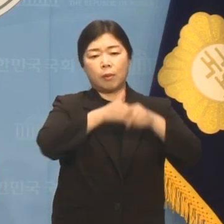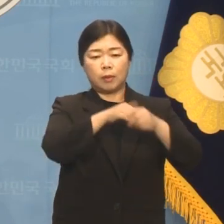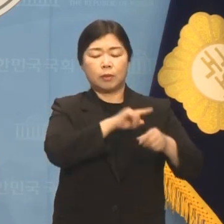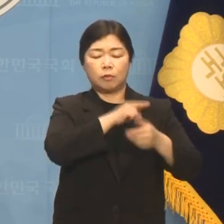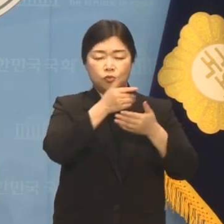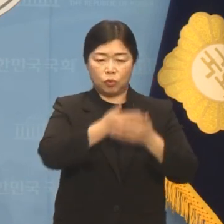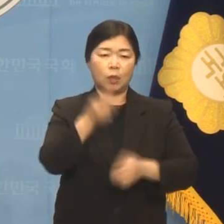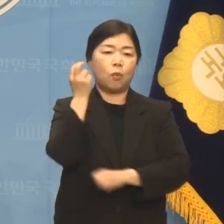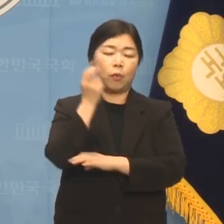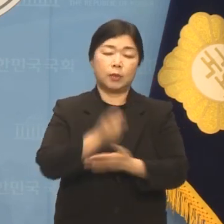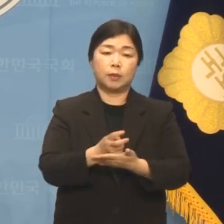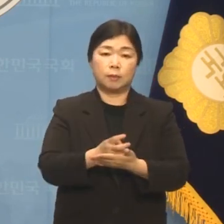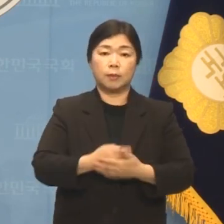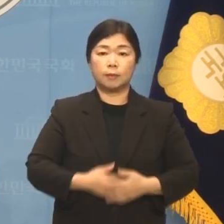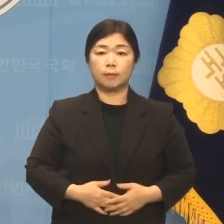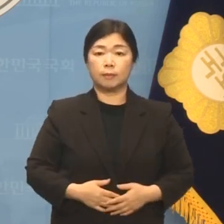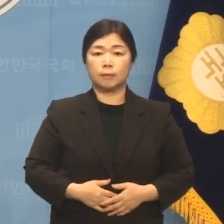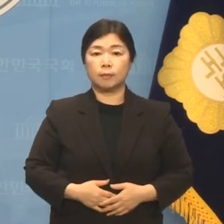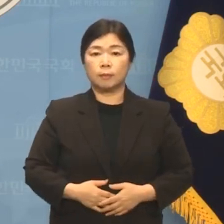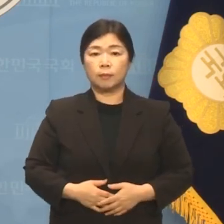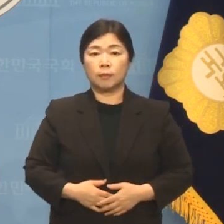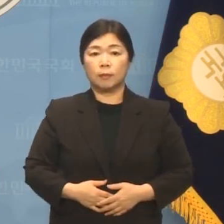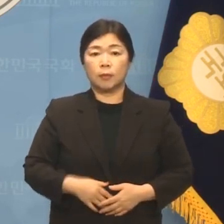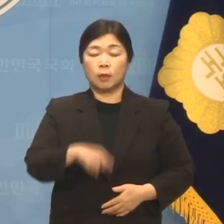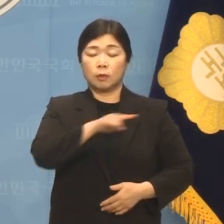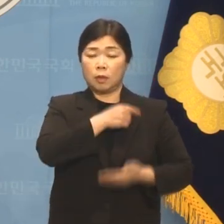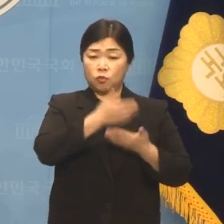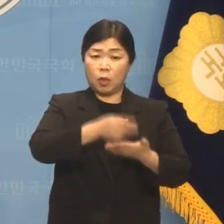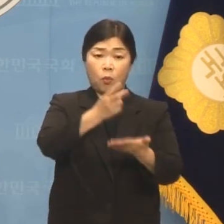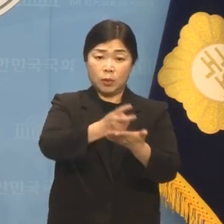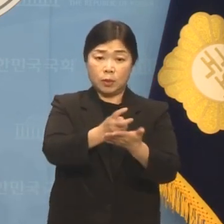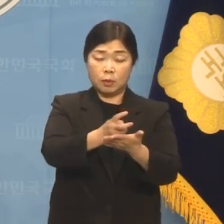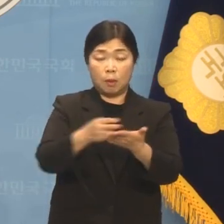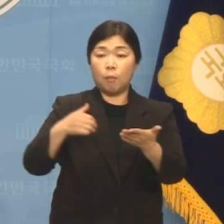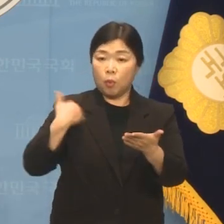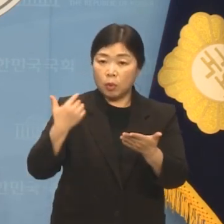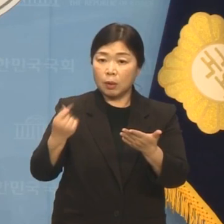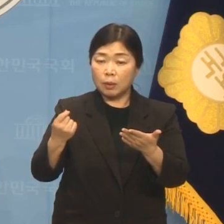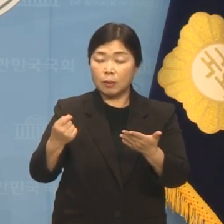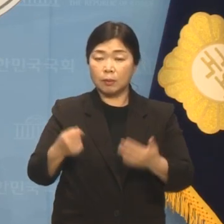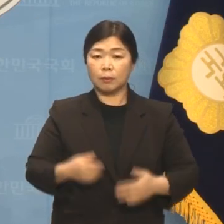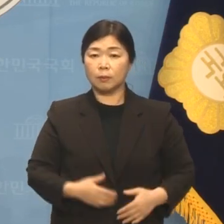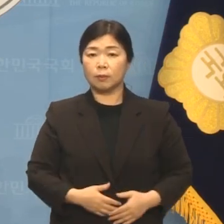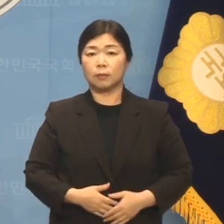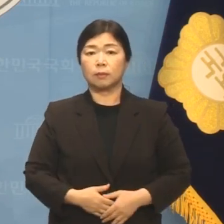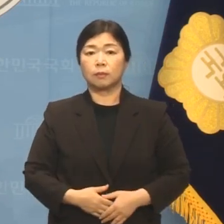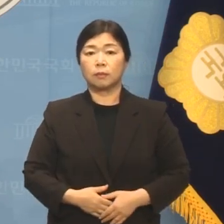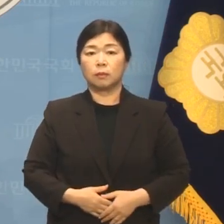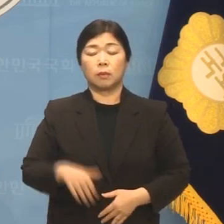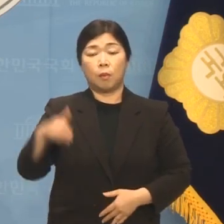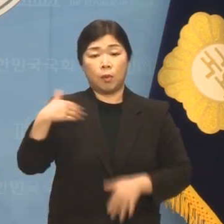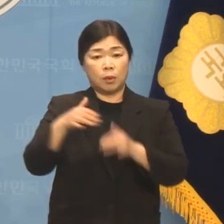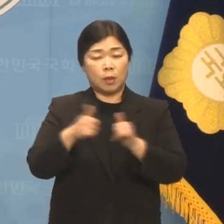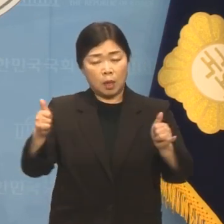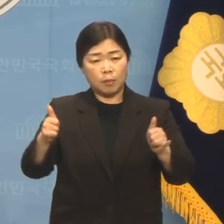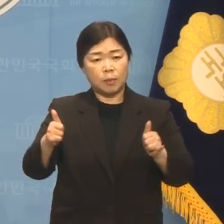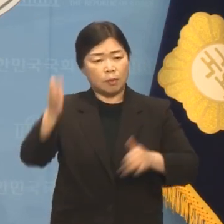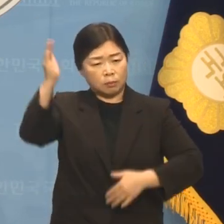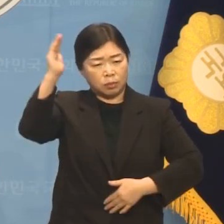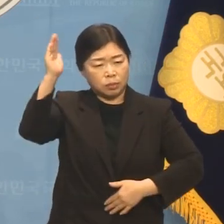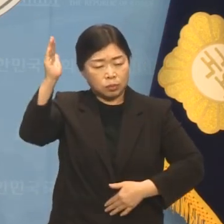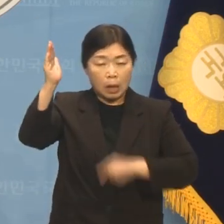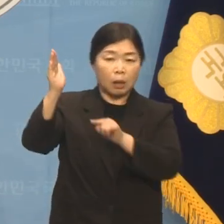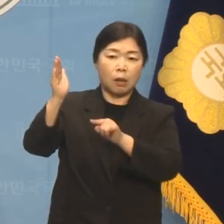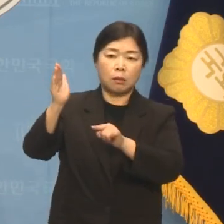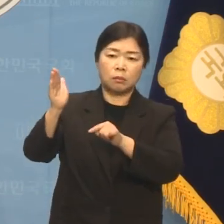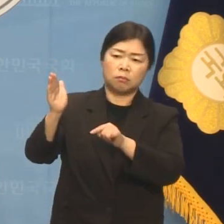중요한 원칙입니다. 가장 중요한 원칙도 모르시는 것 같습니다. 모르는 사람이 신념이 있는 것만큼 무서운